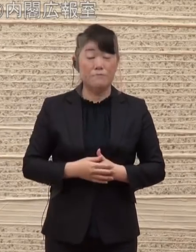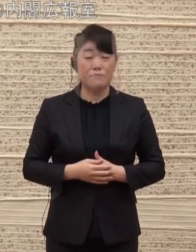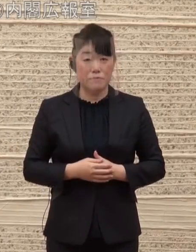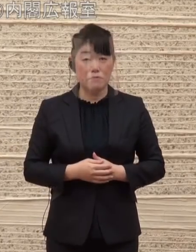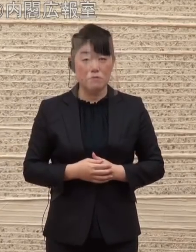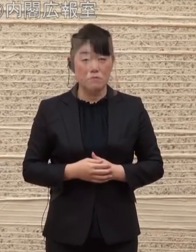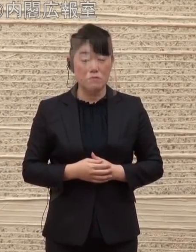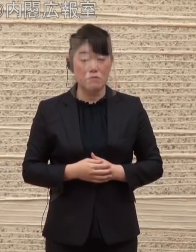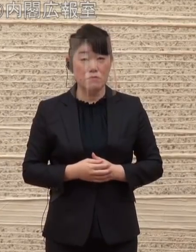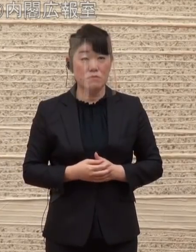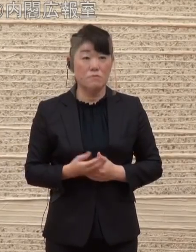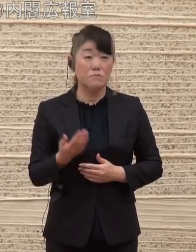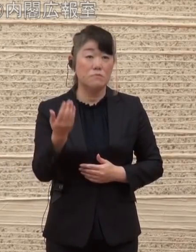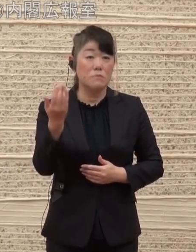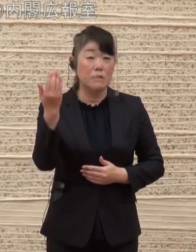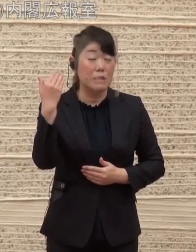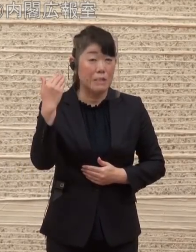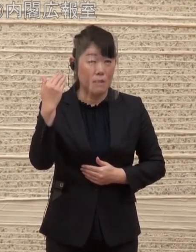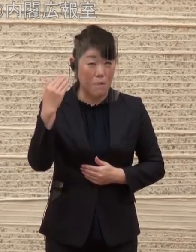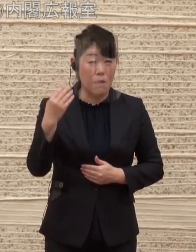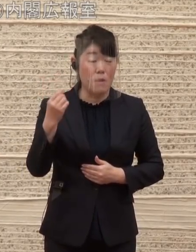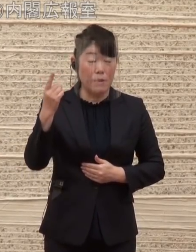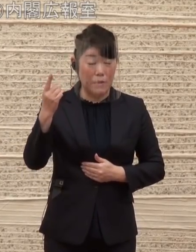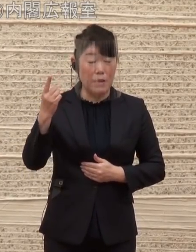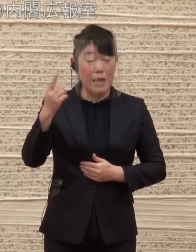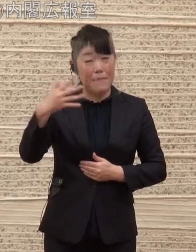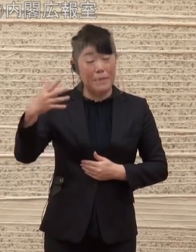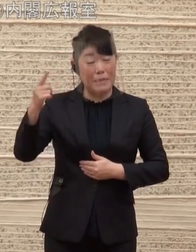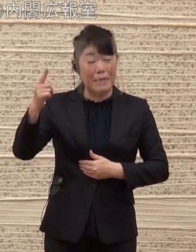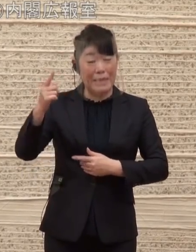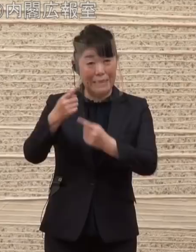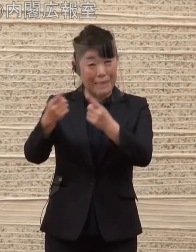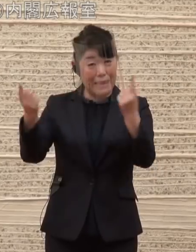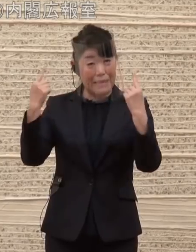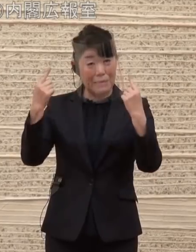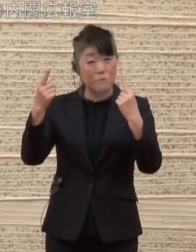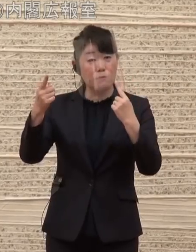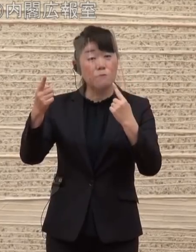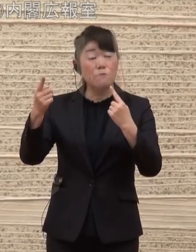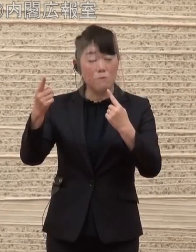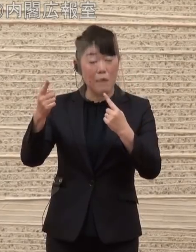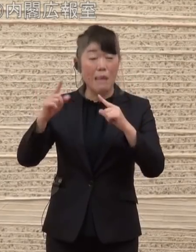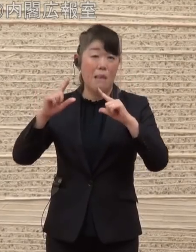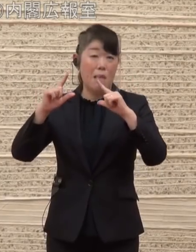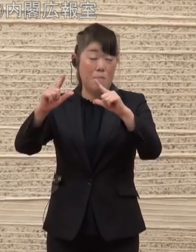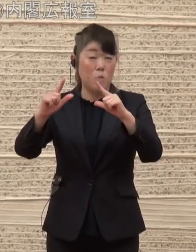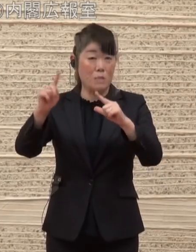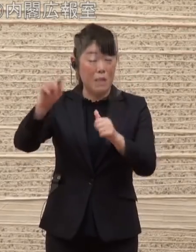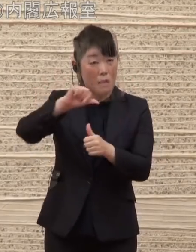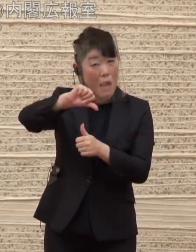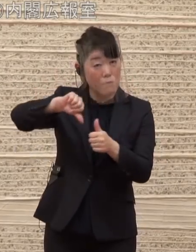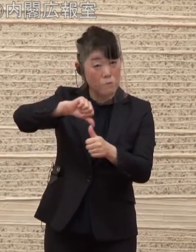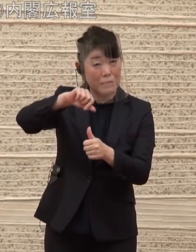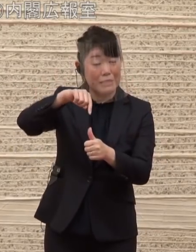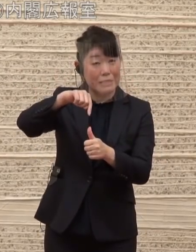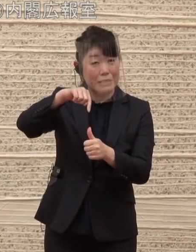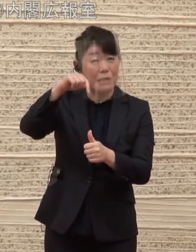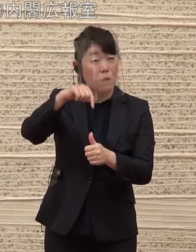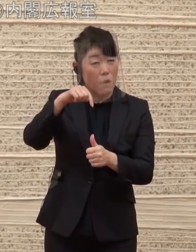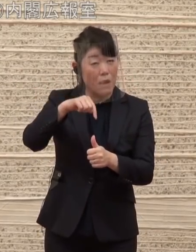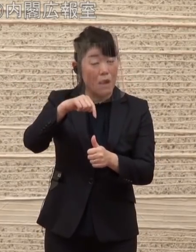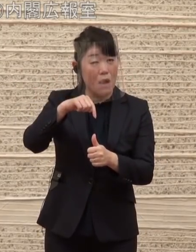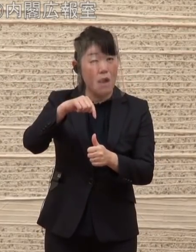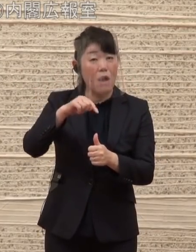戦術オクスフォード大学が発表したシミュレーションによればこのアプリが人口の